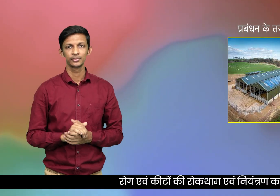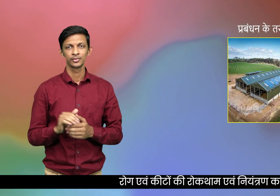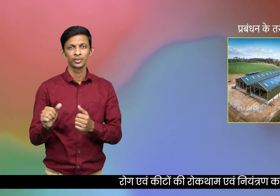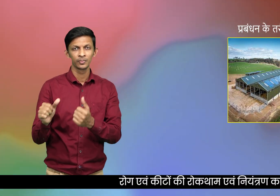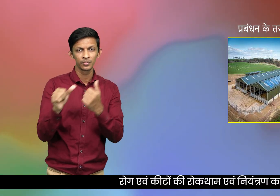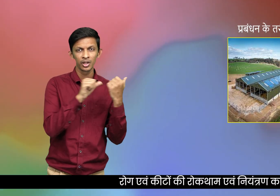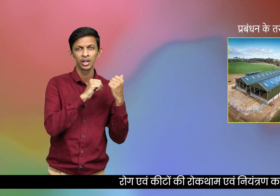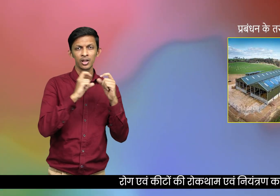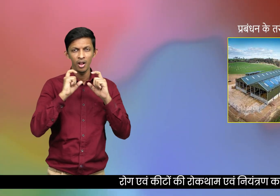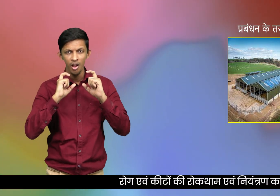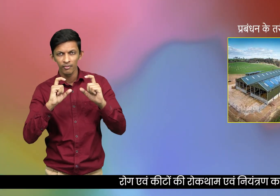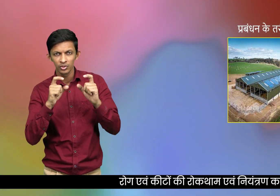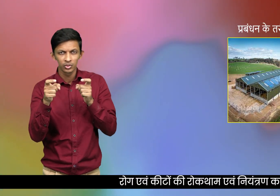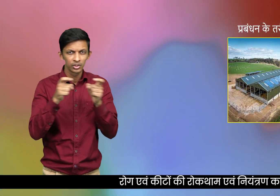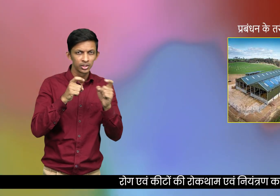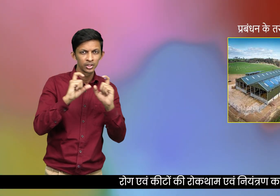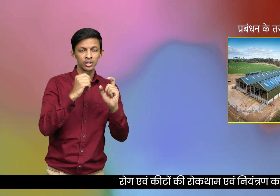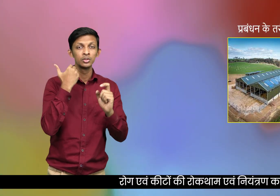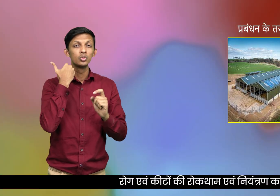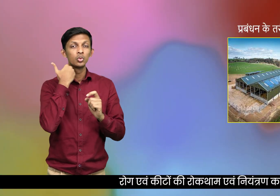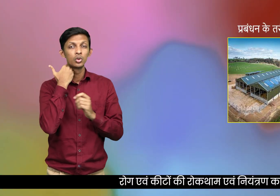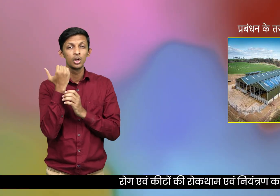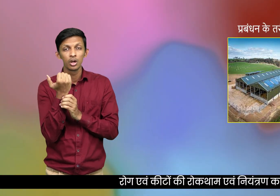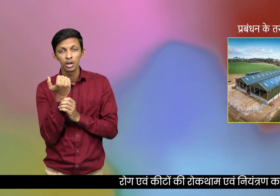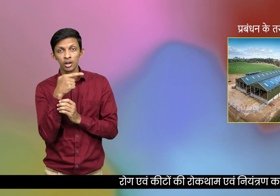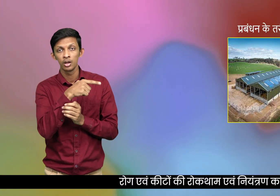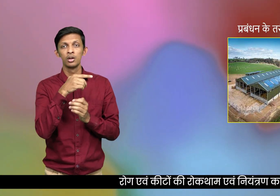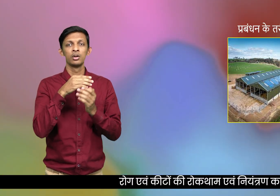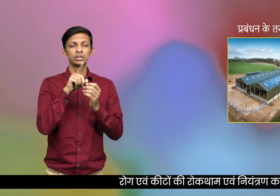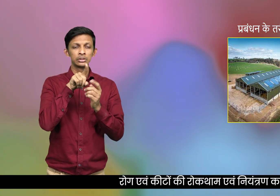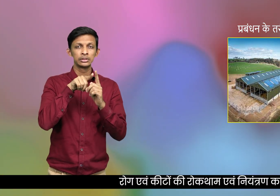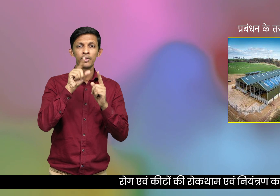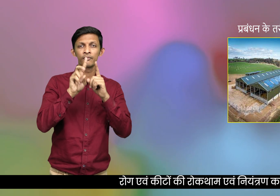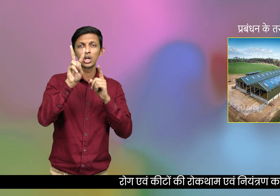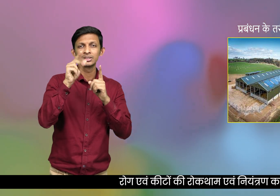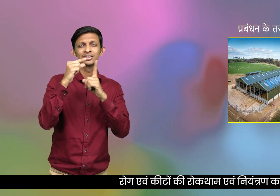दूसरा, रोग एवं कीटों की रोकथाम एवं नियंत्रण करना।